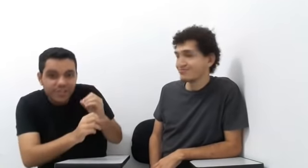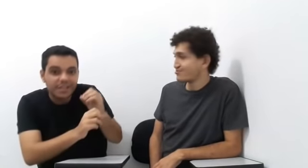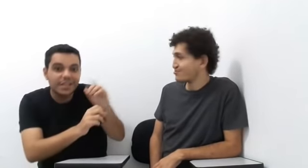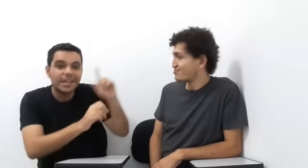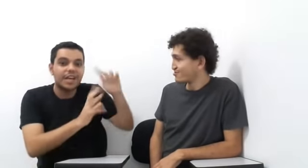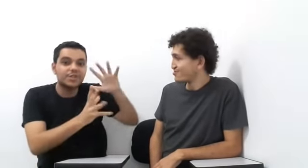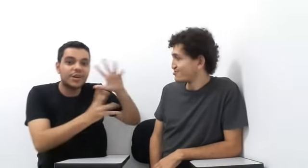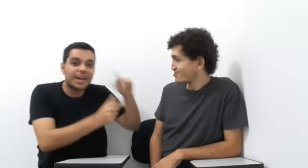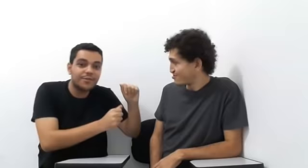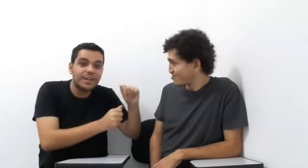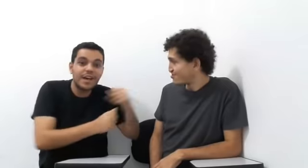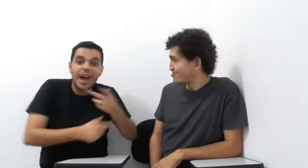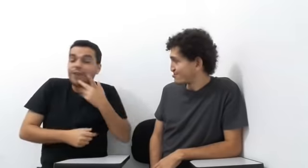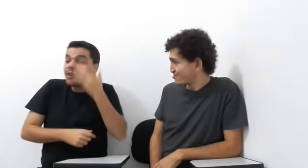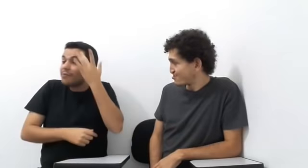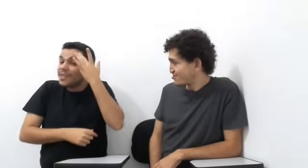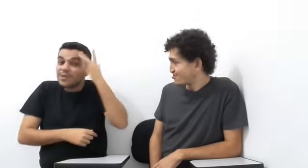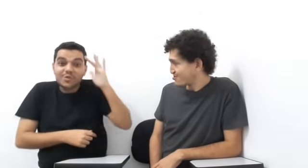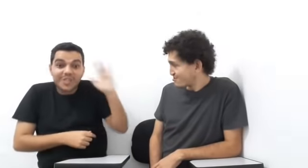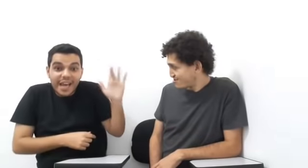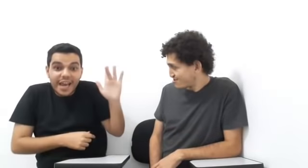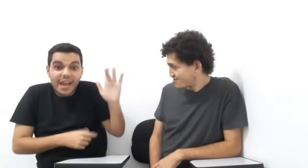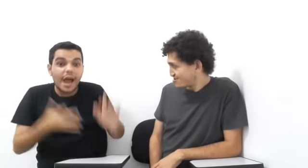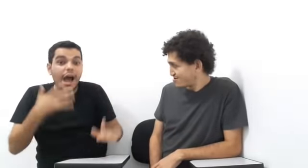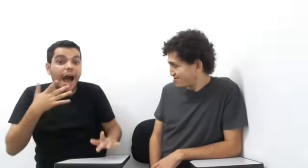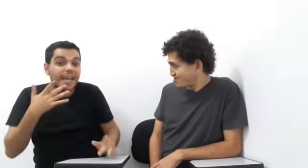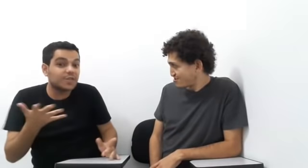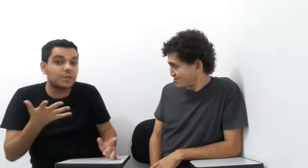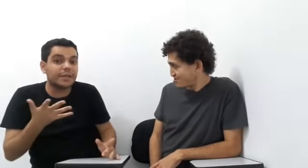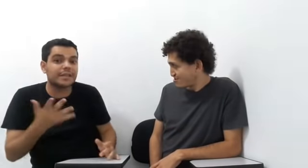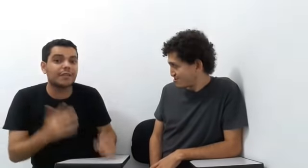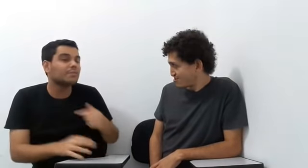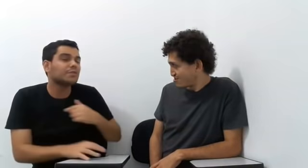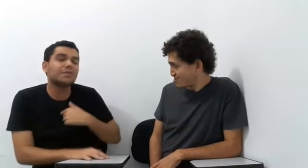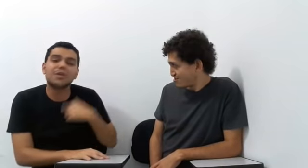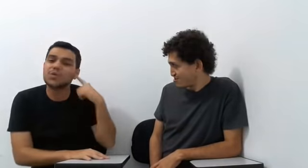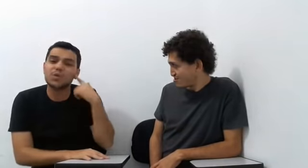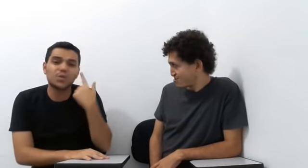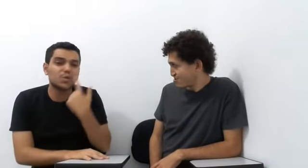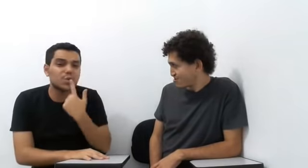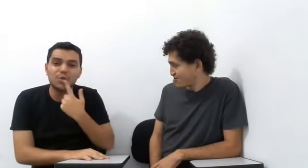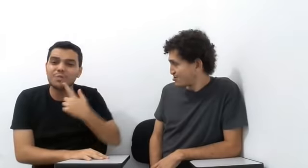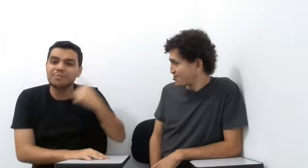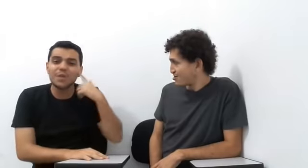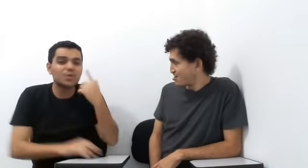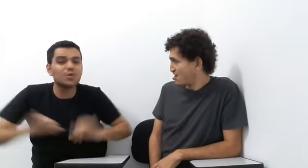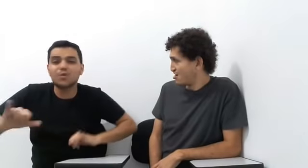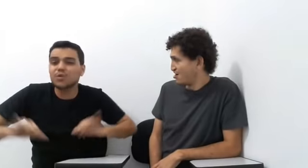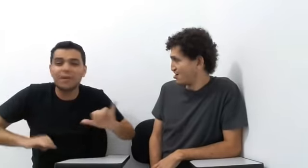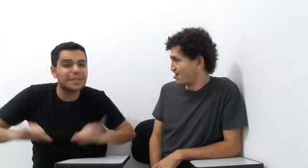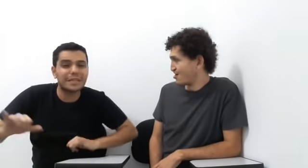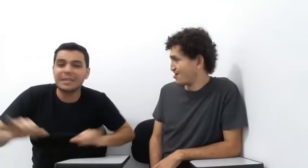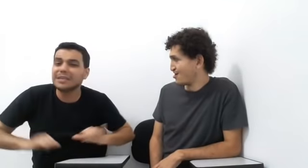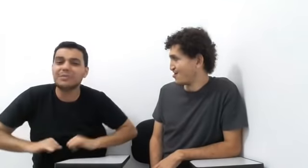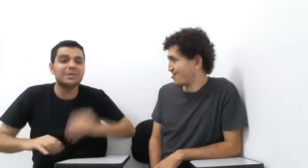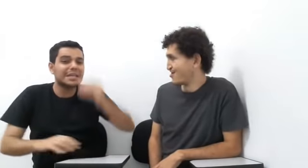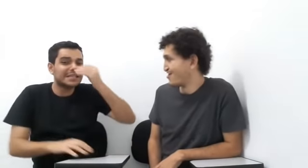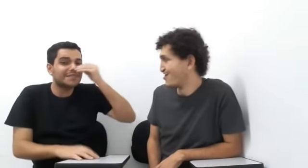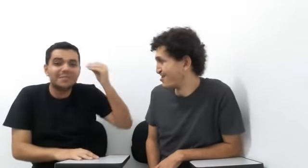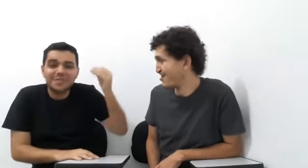biologia, geografia. Aí eu falava, mas eu não sei. Aí eles começavam, sou surdo sofre tanto, você vai me